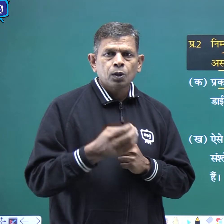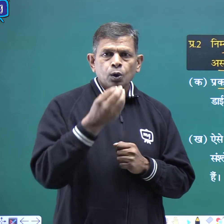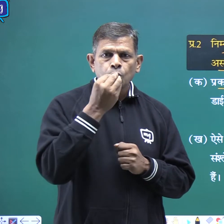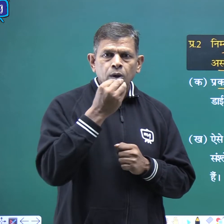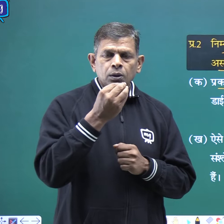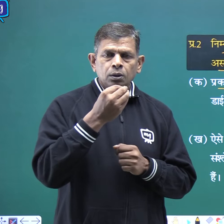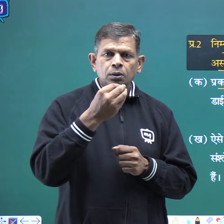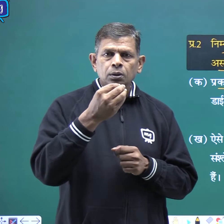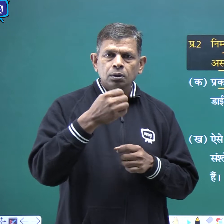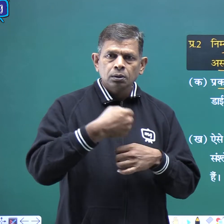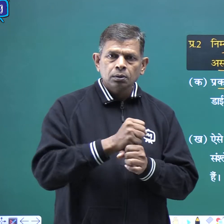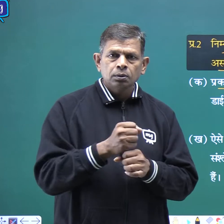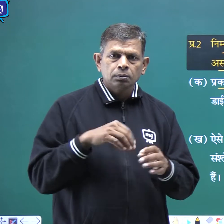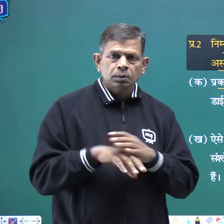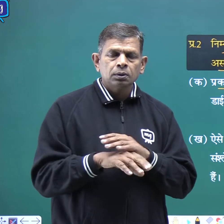में